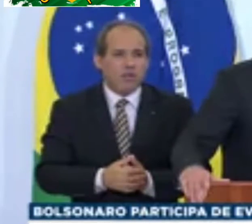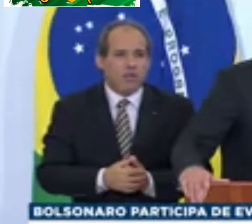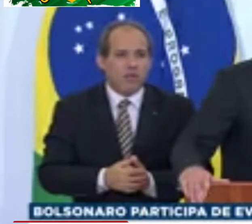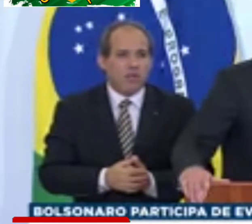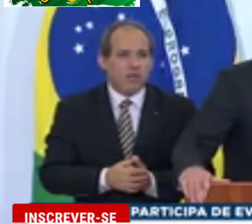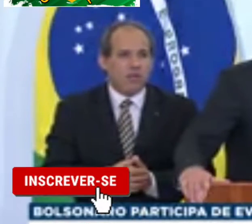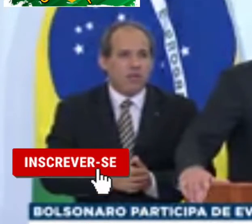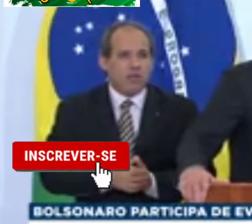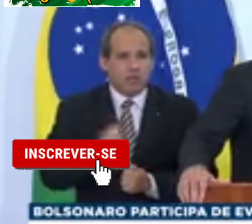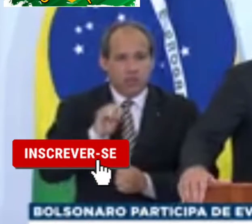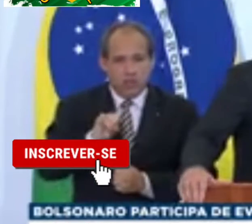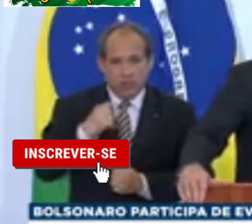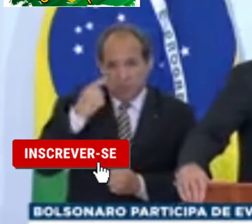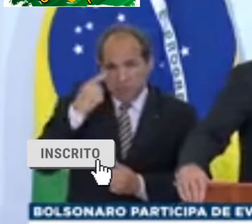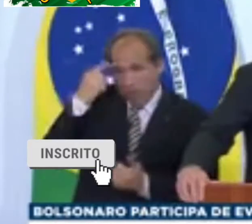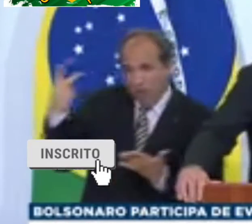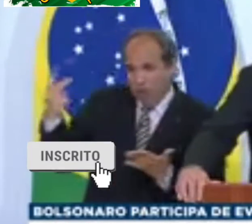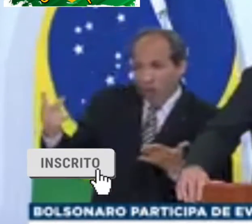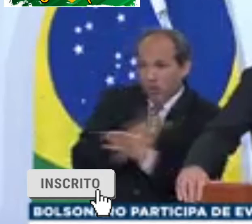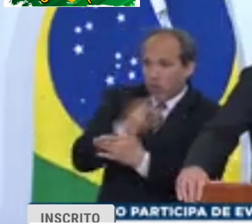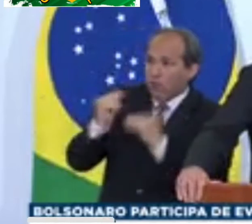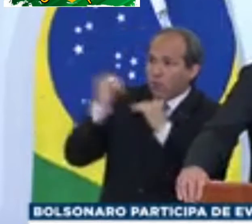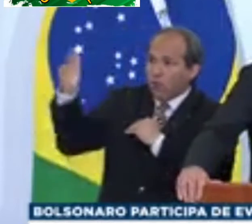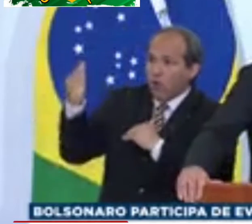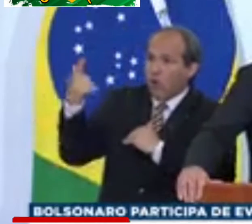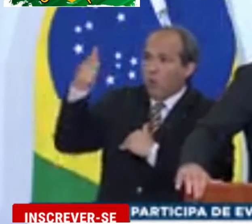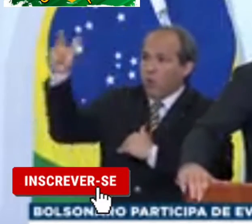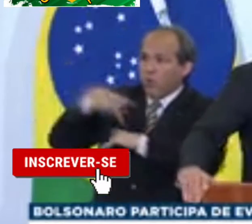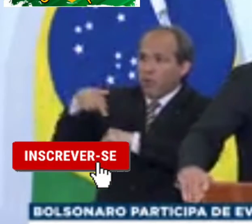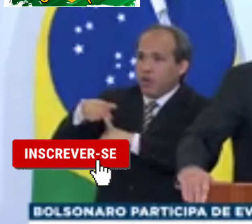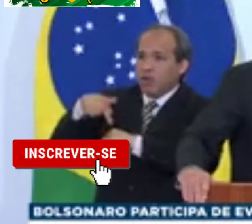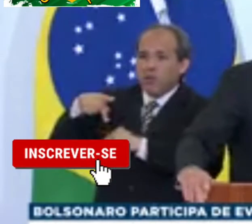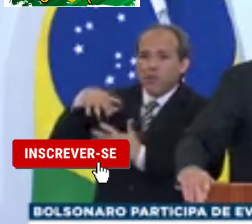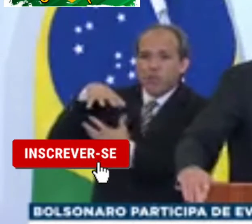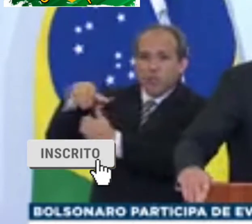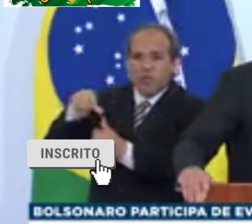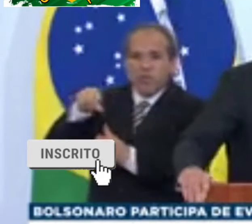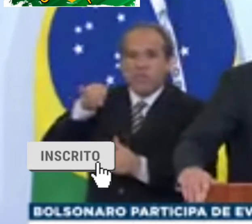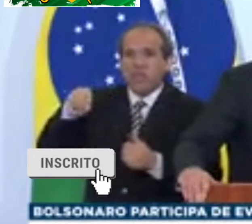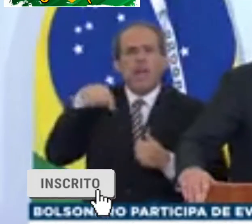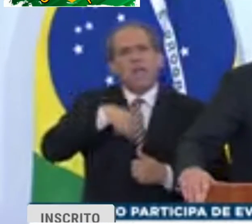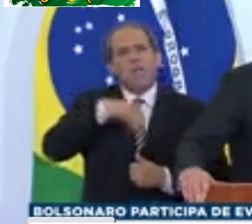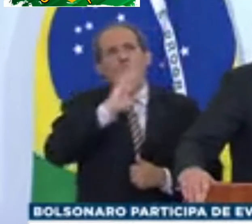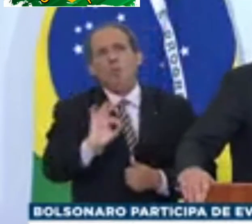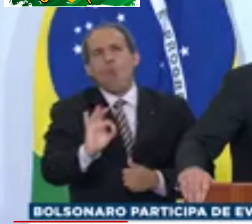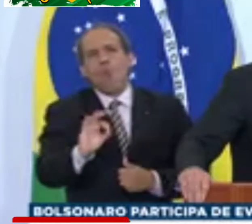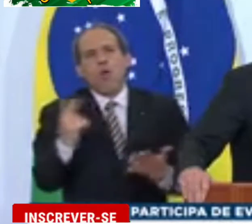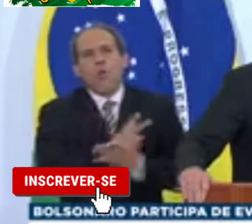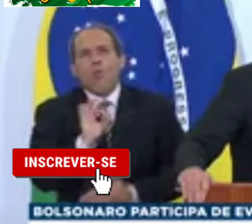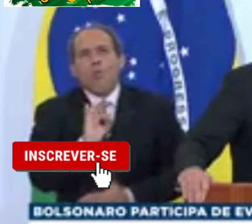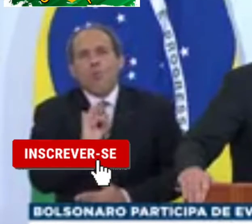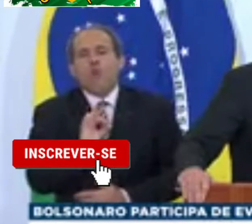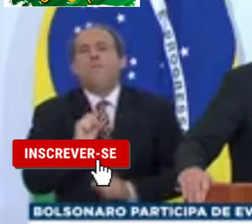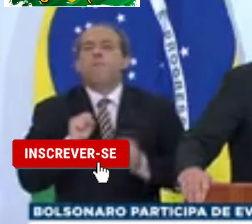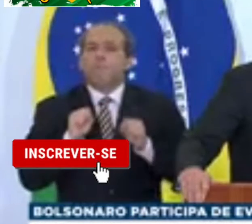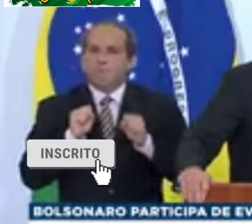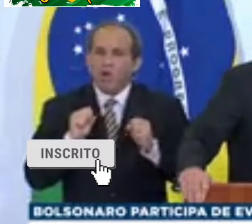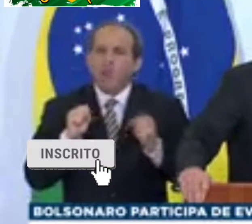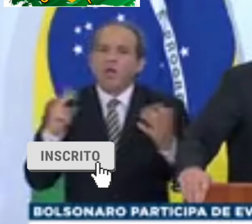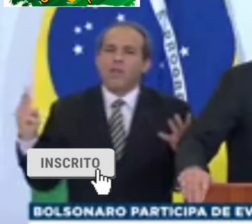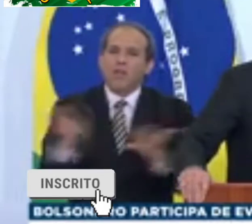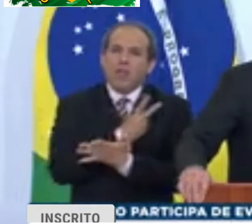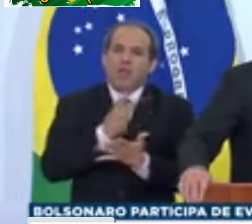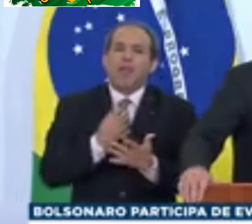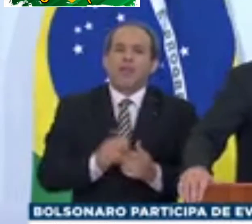o que acontece com certos países no mundo não pode acontecer com o Brasil. Quem